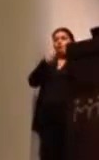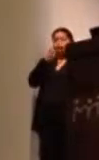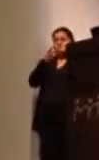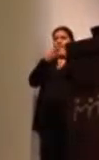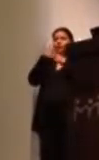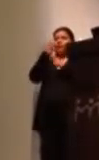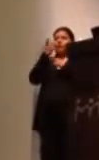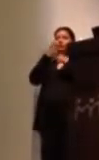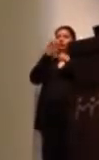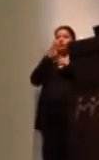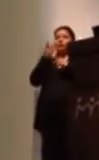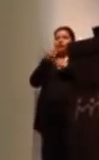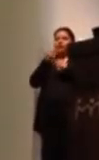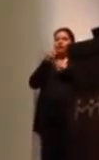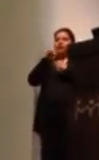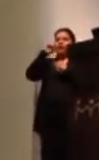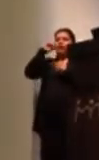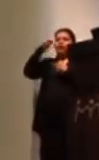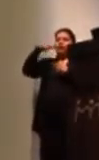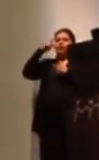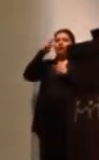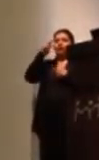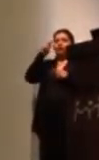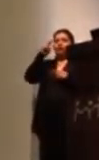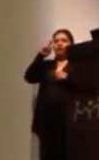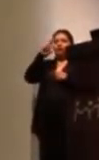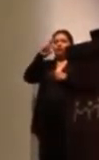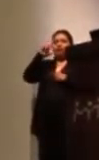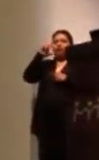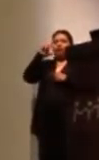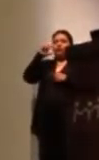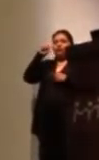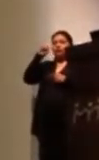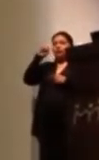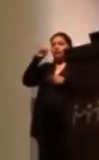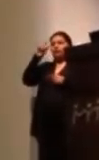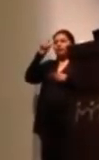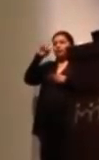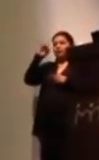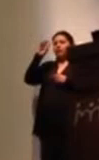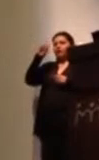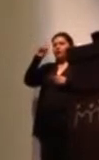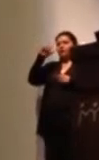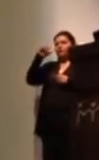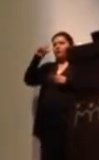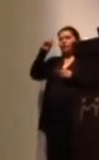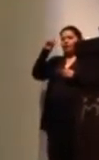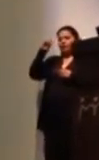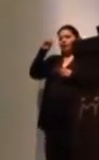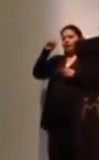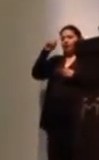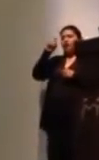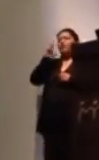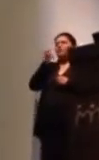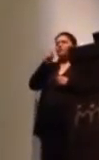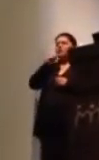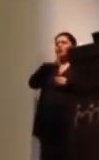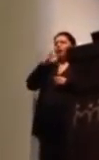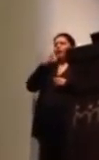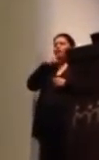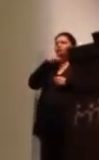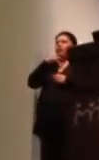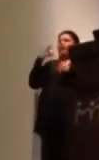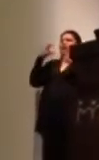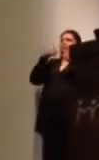hablar de impulsividad. Nuestros niños actualmente tienden a ser muy impulsivos porque